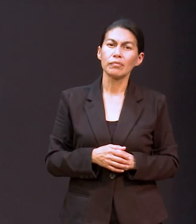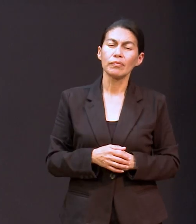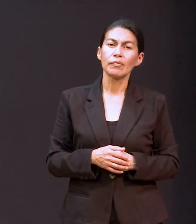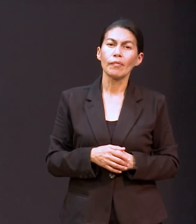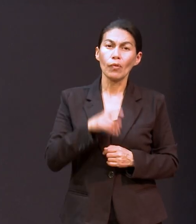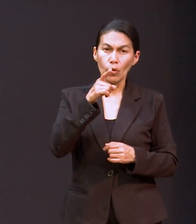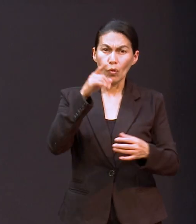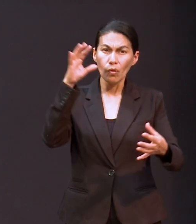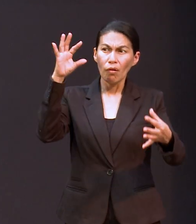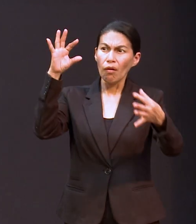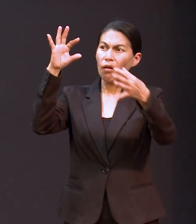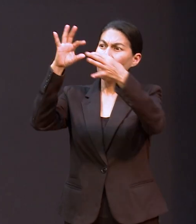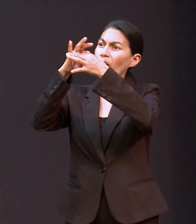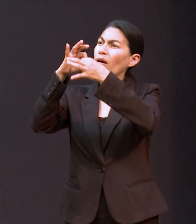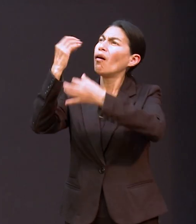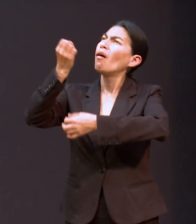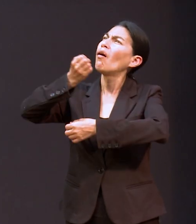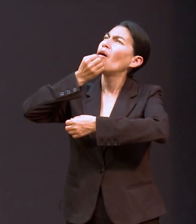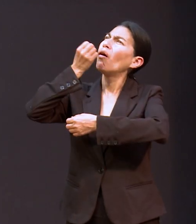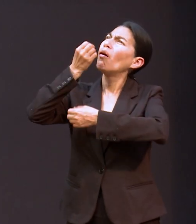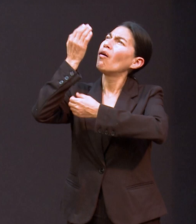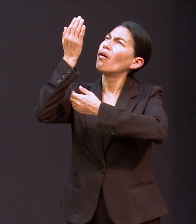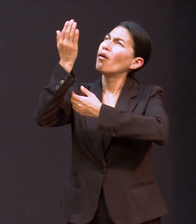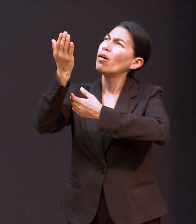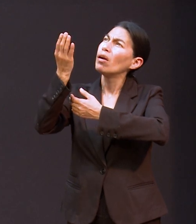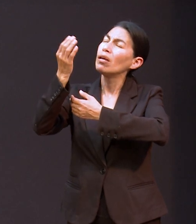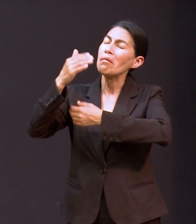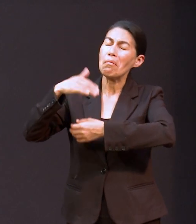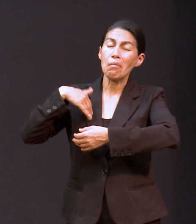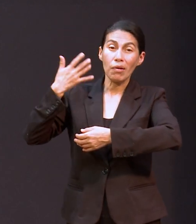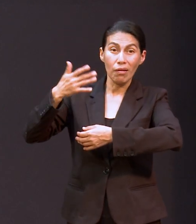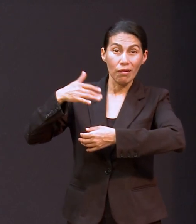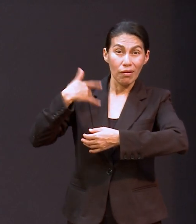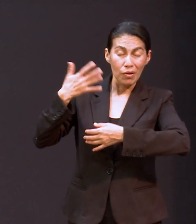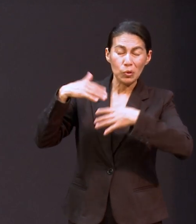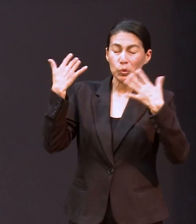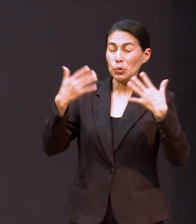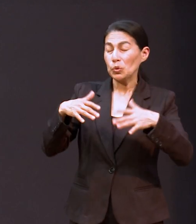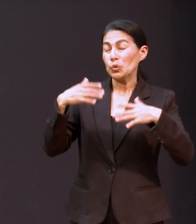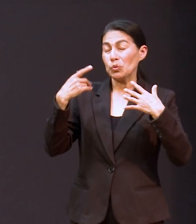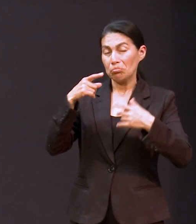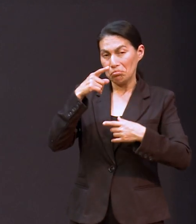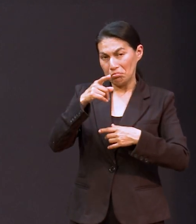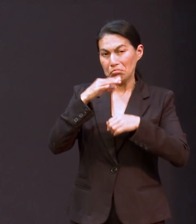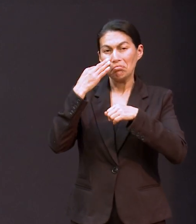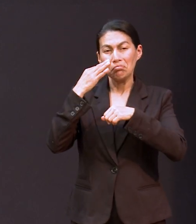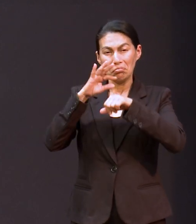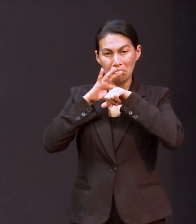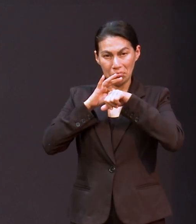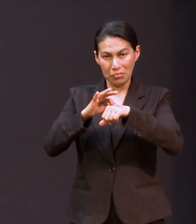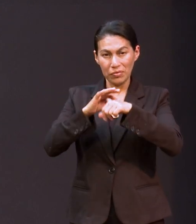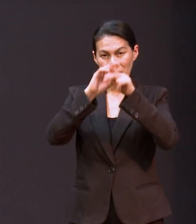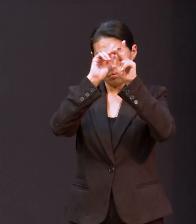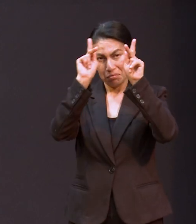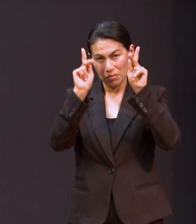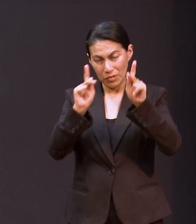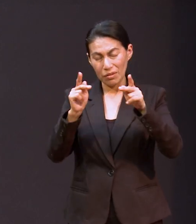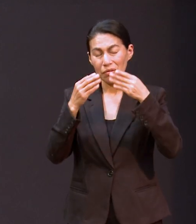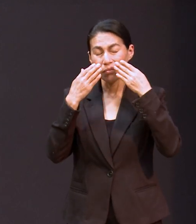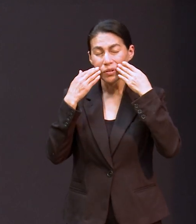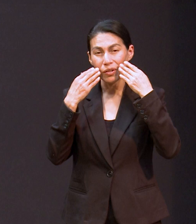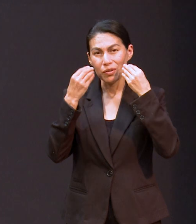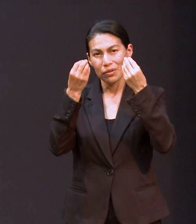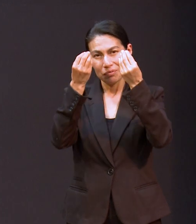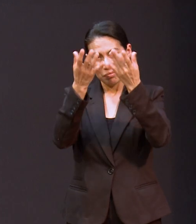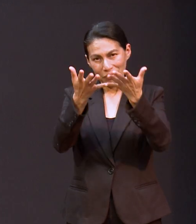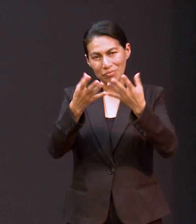y tú te conectas con él Tú vas a ver grandes cosas grandes cambios y grandes paz y